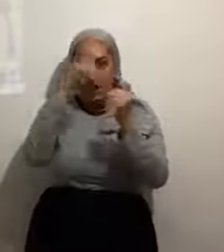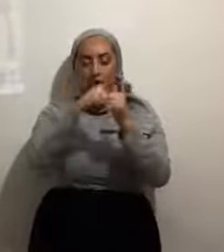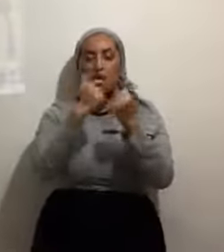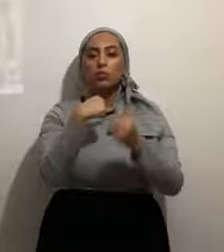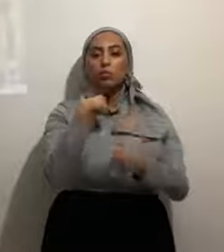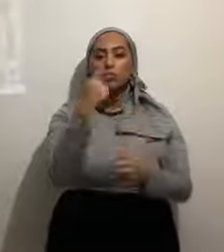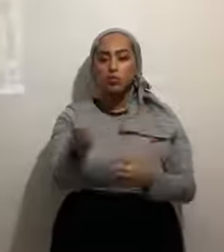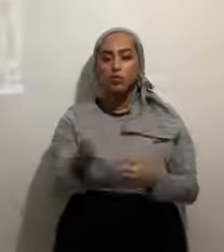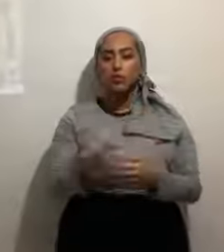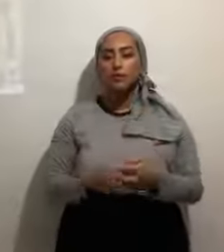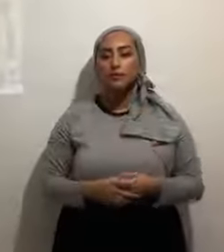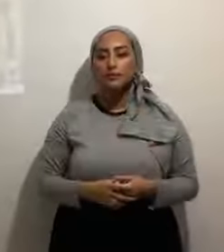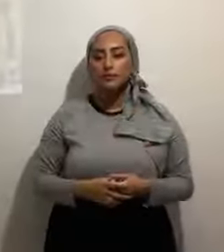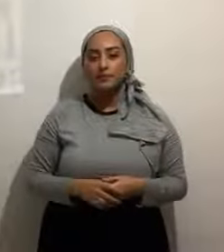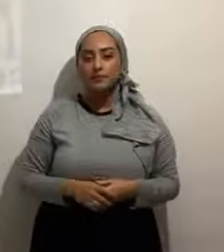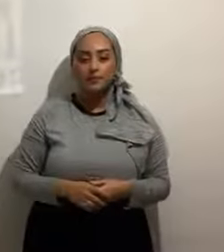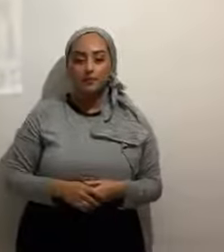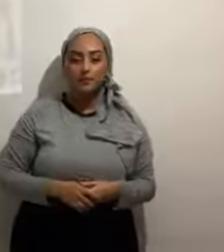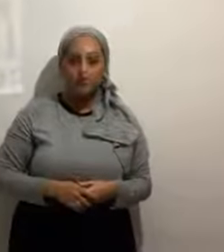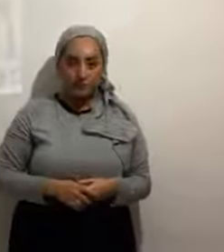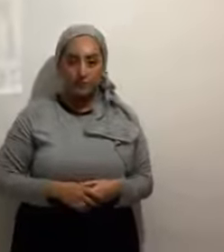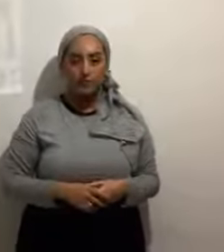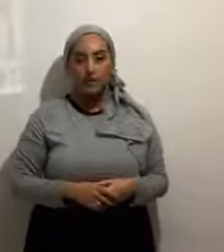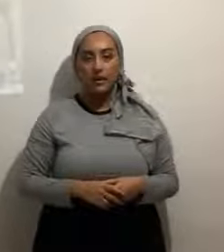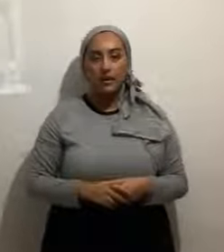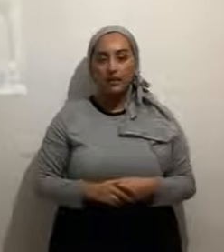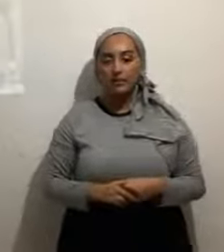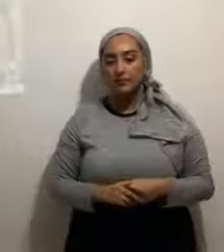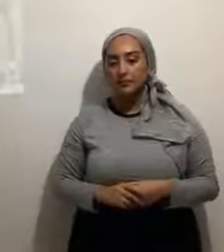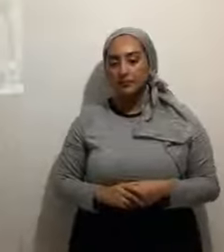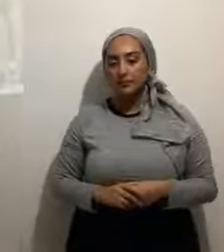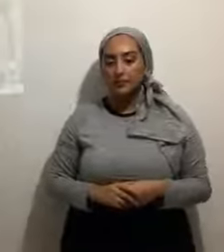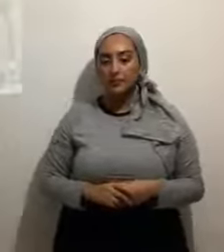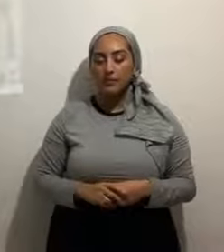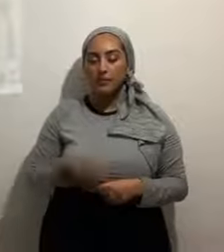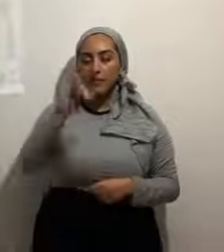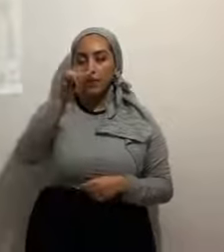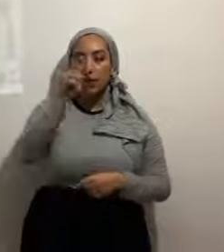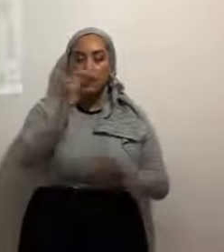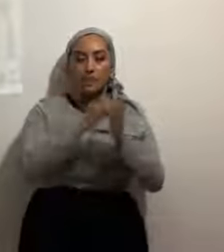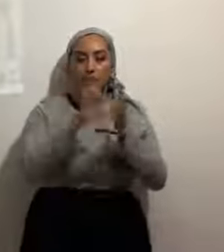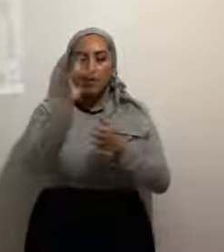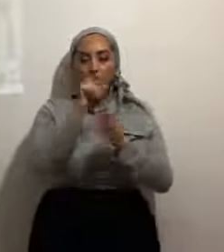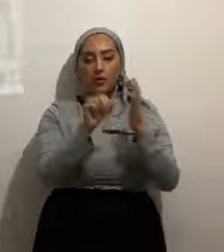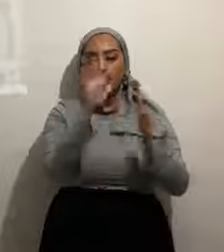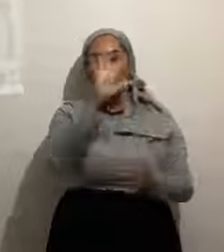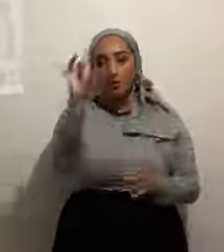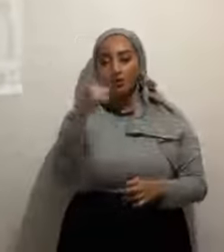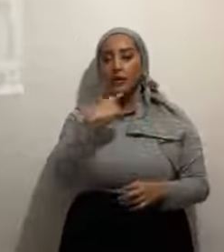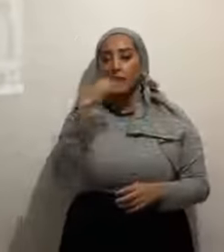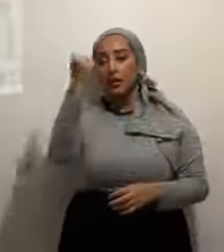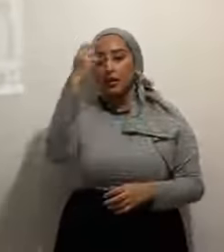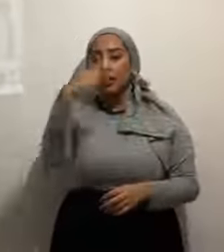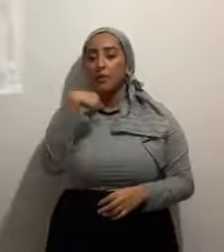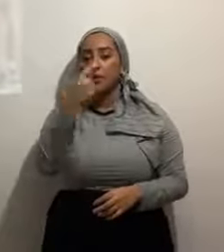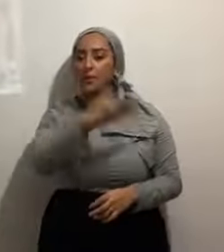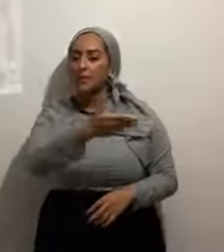pronunciar? Sí, en este mismo canal. Entonces, en Juan 8:58 dice, Yahshua les dijo, de cierto os